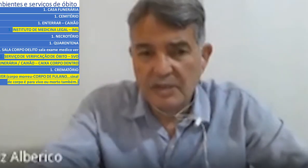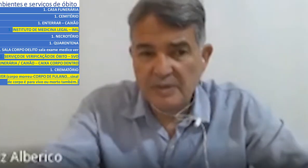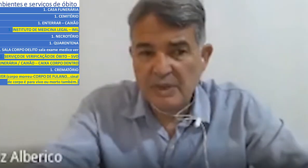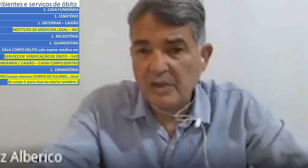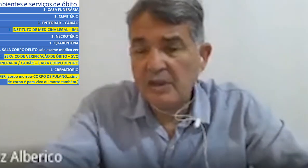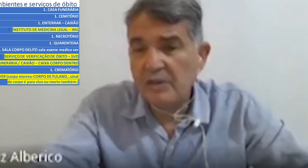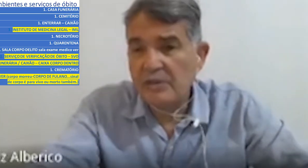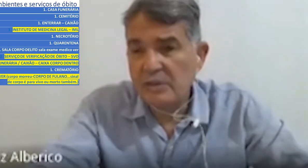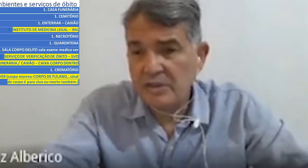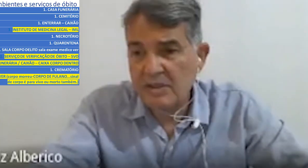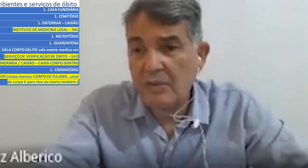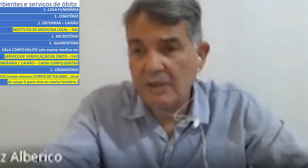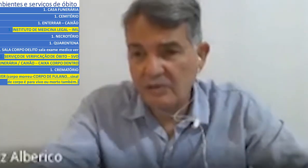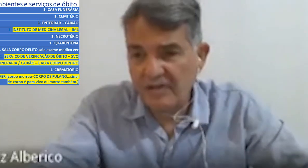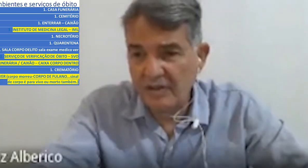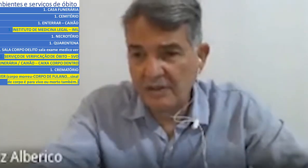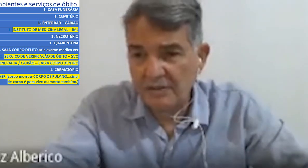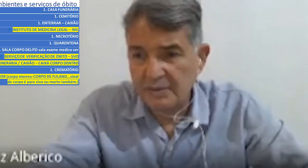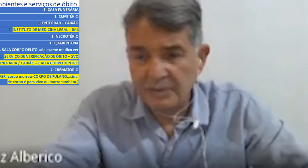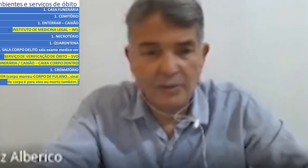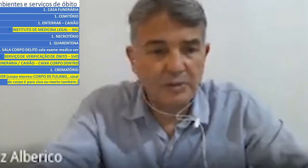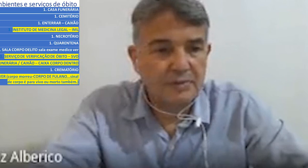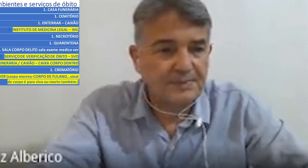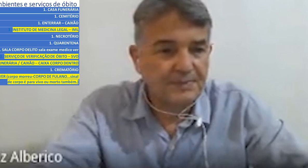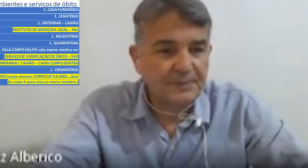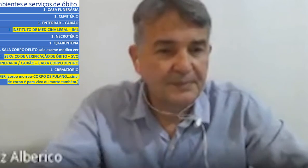exames. Né? Então, aquilo que eu disse a você, o médico vai ver. Pronto.